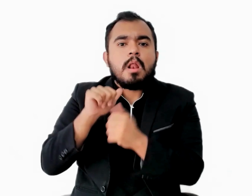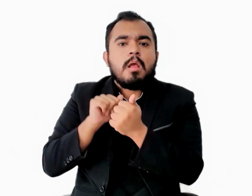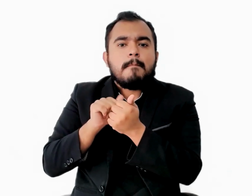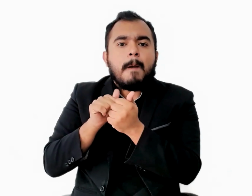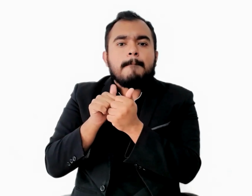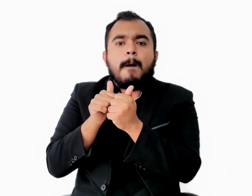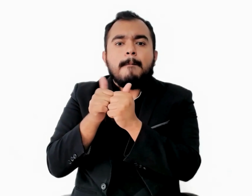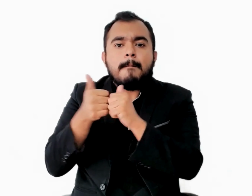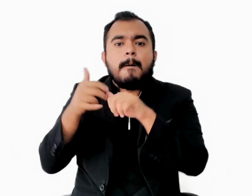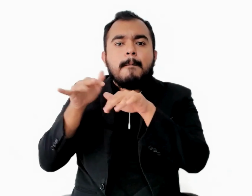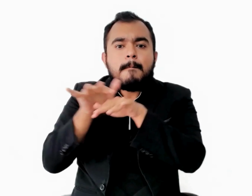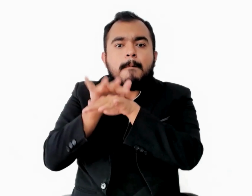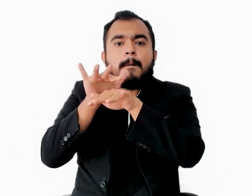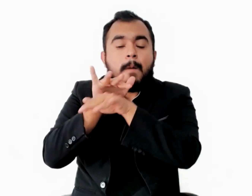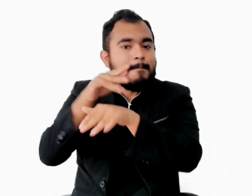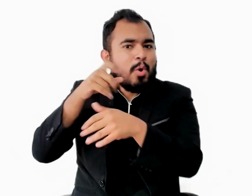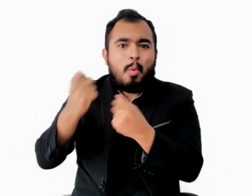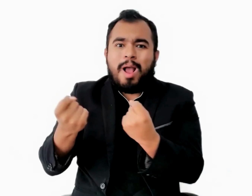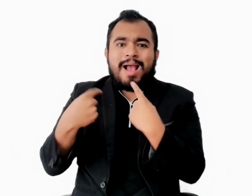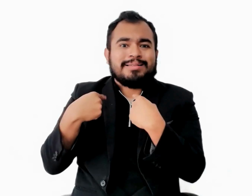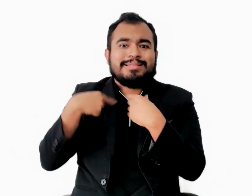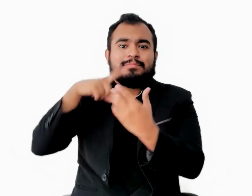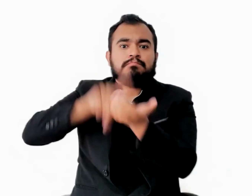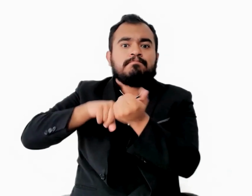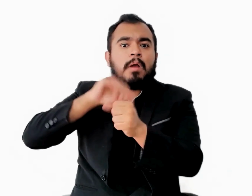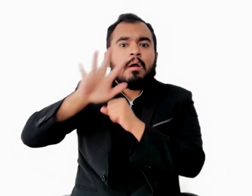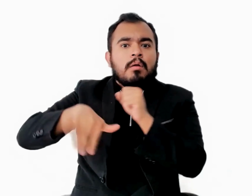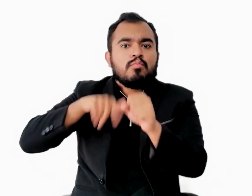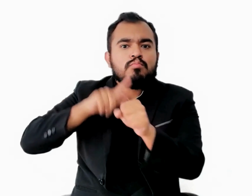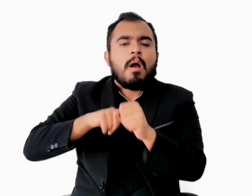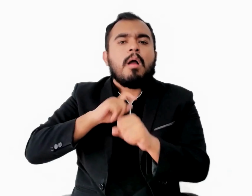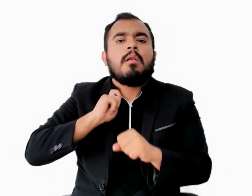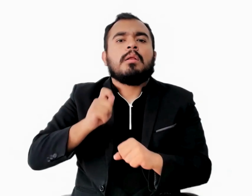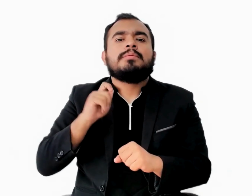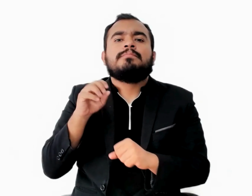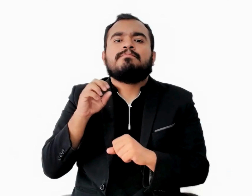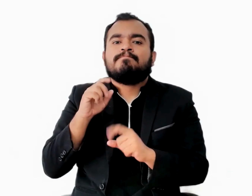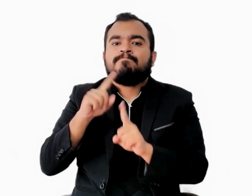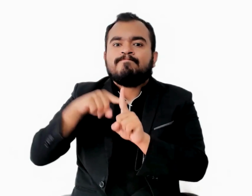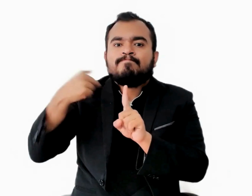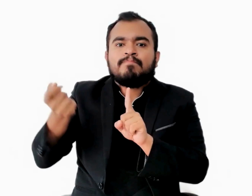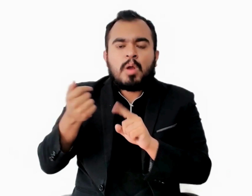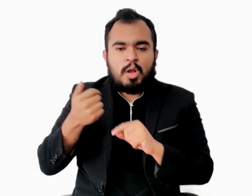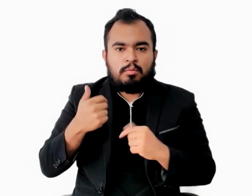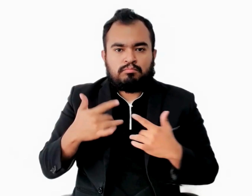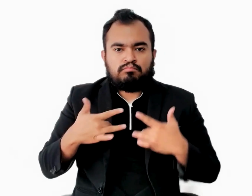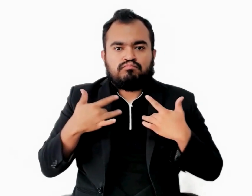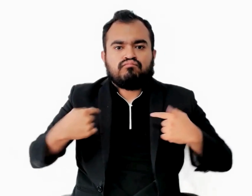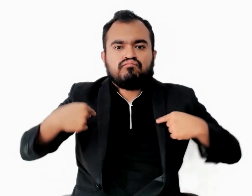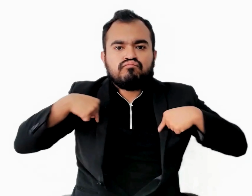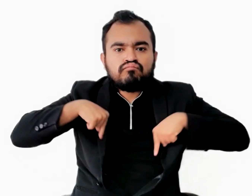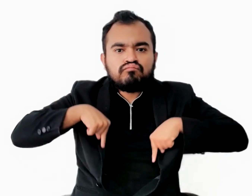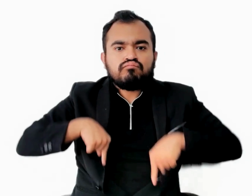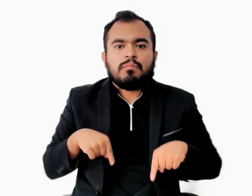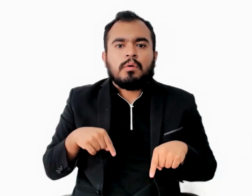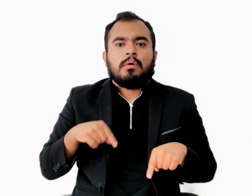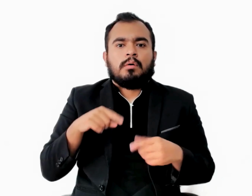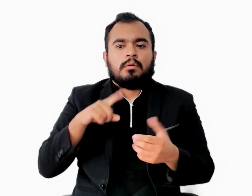pero seguimos trayendo este instinto reptiliano, este instinto de mamífero, este instinto animal, que nos sigue haciendo como